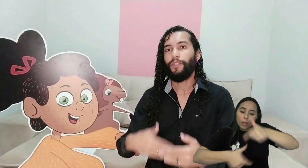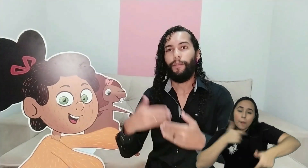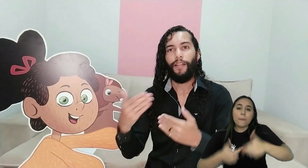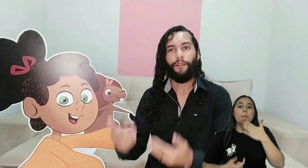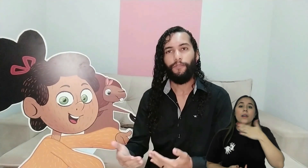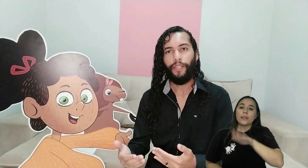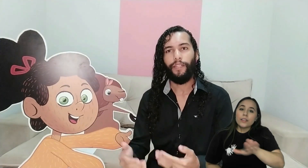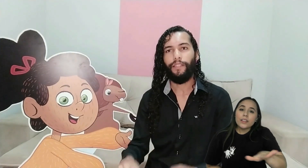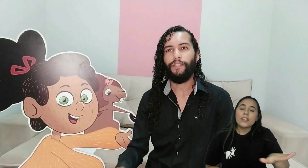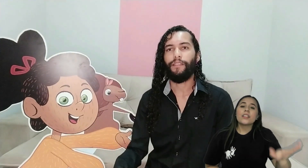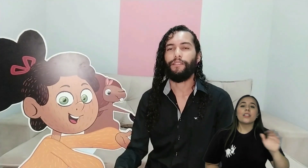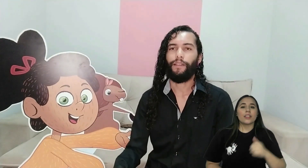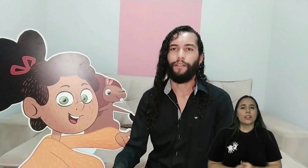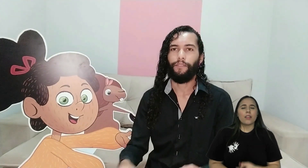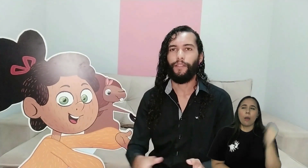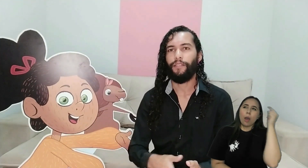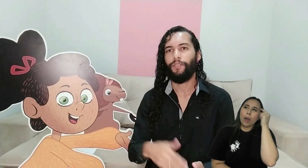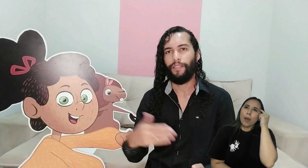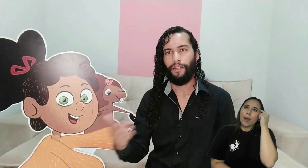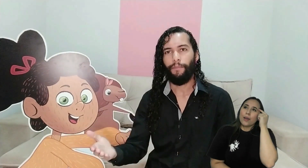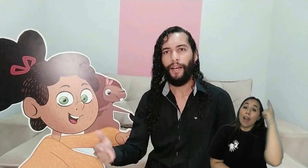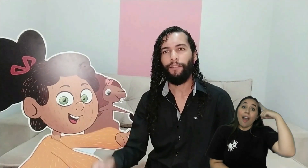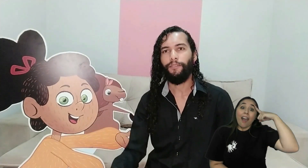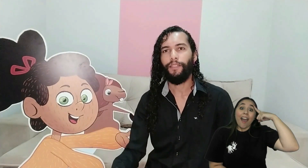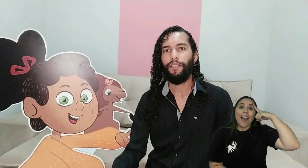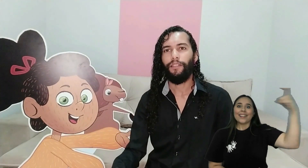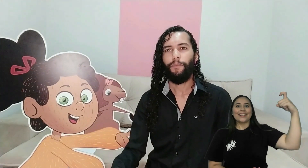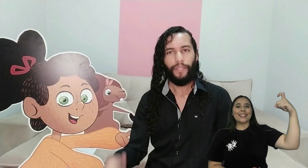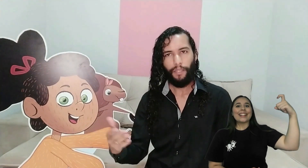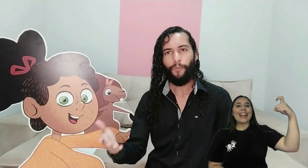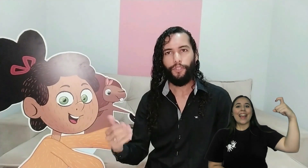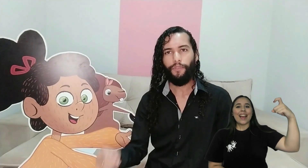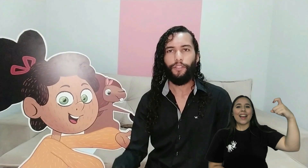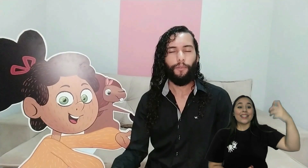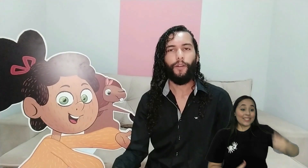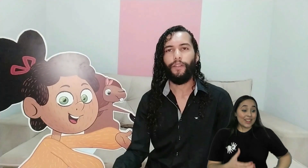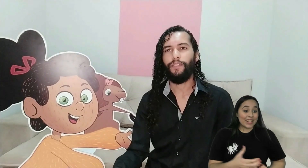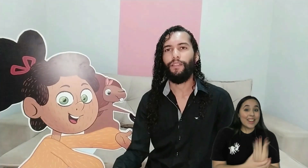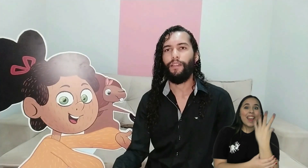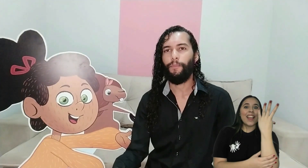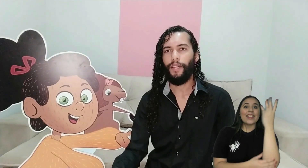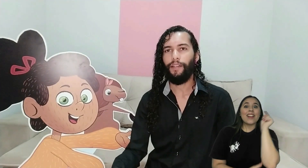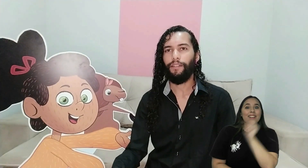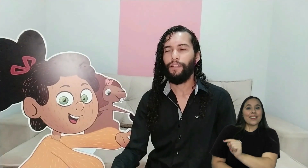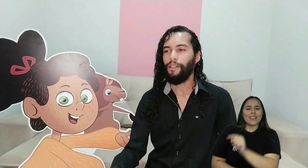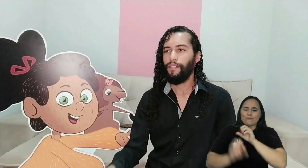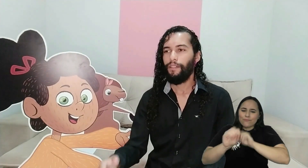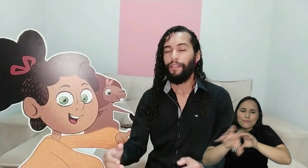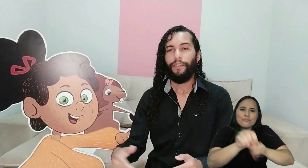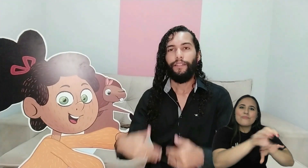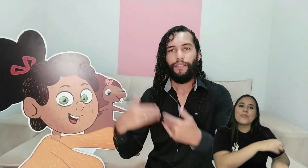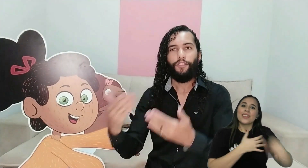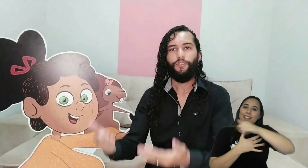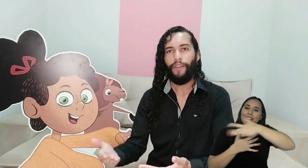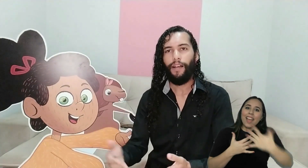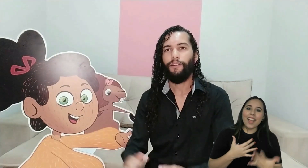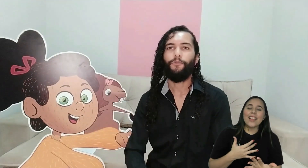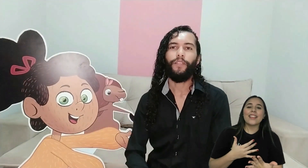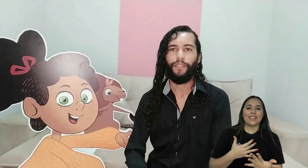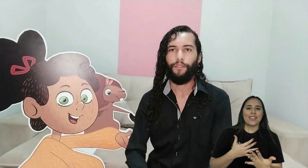por trabalhar com crianças, fazendo desenho animado, pensei que eu podia fazer alguma coisinha aí para incentivar o